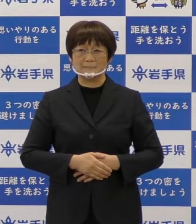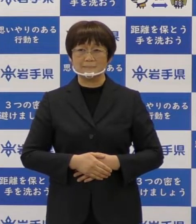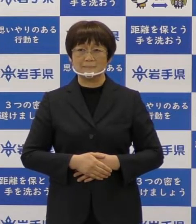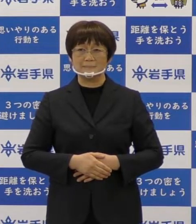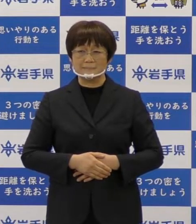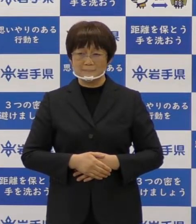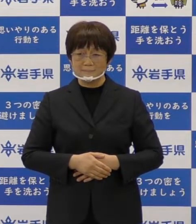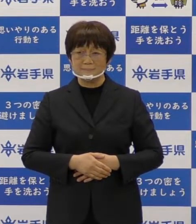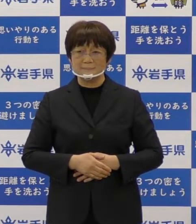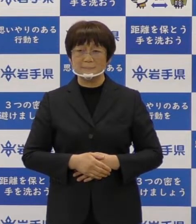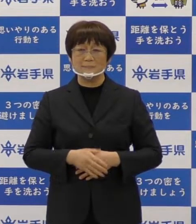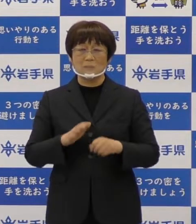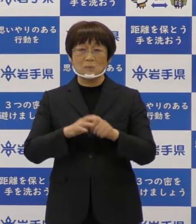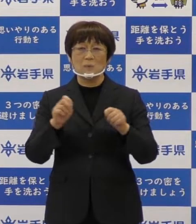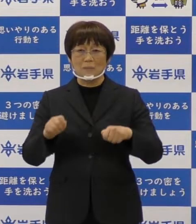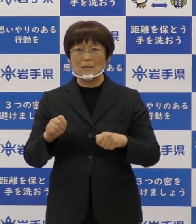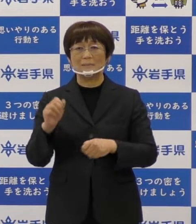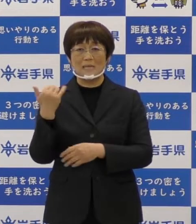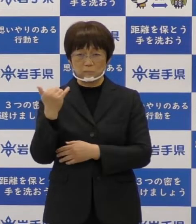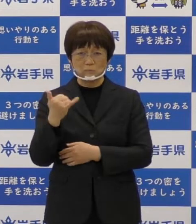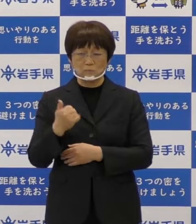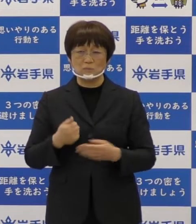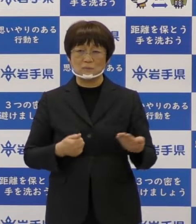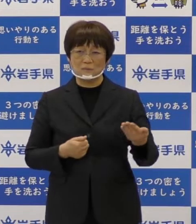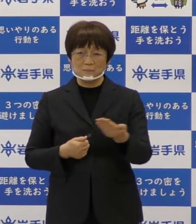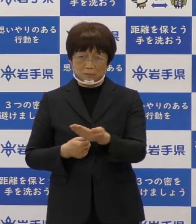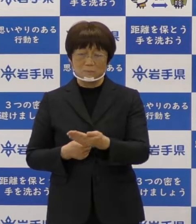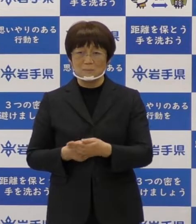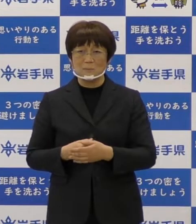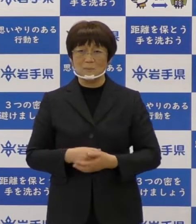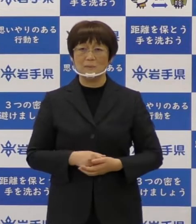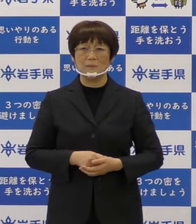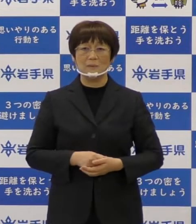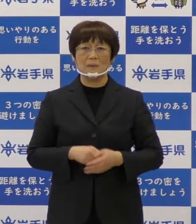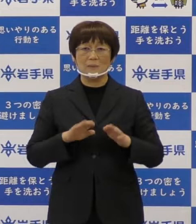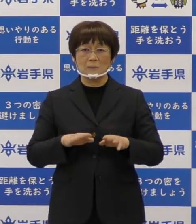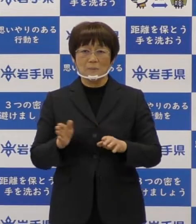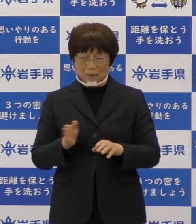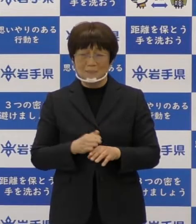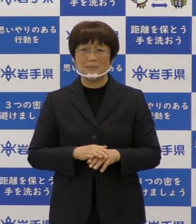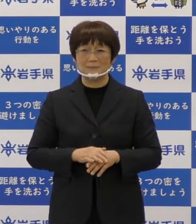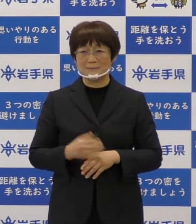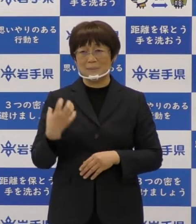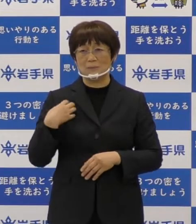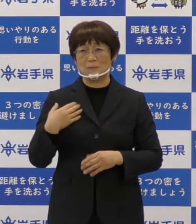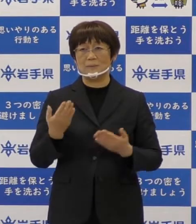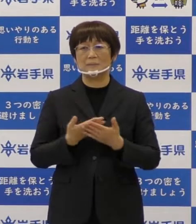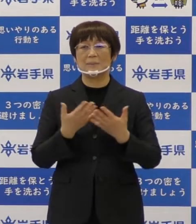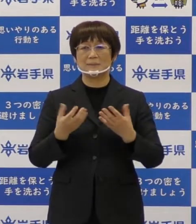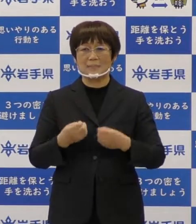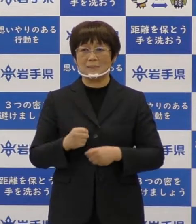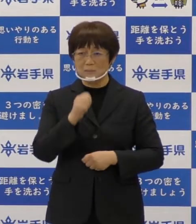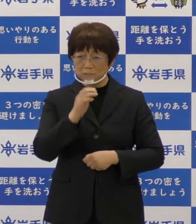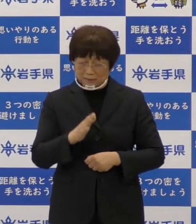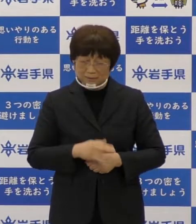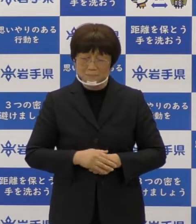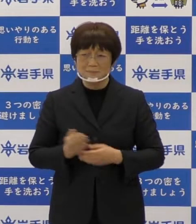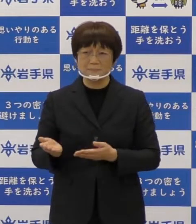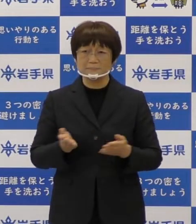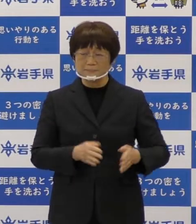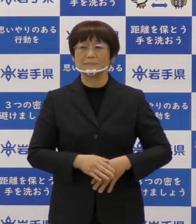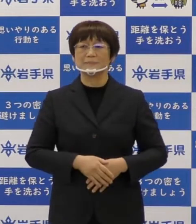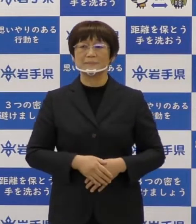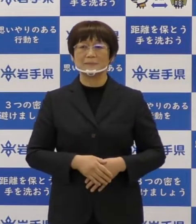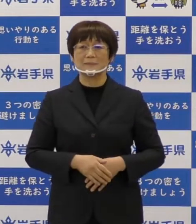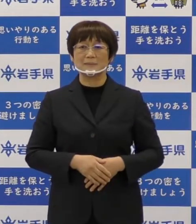よろしくお願いします。盛岡タイムズの佐々木記者です。本日は県政担当となりました。よろしくお願いします。それでは質問の前に記者会見の専